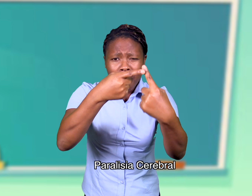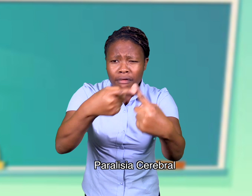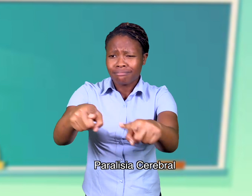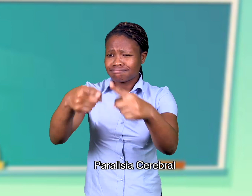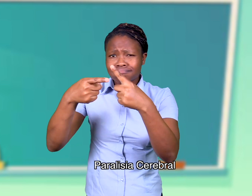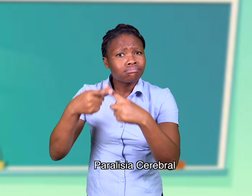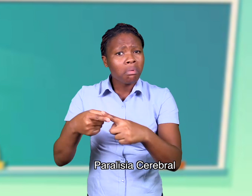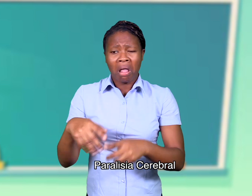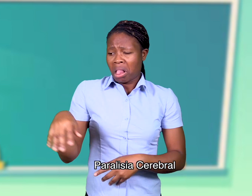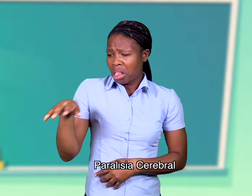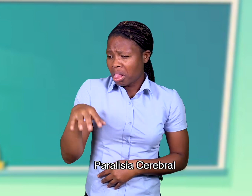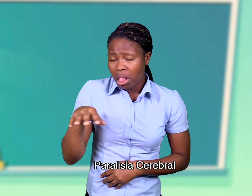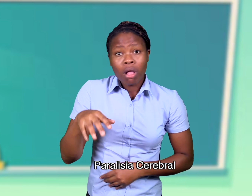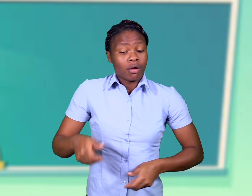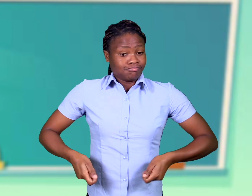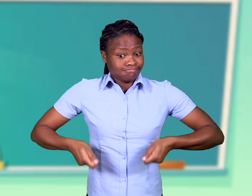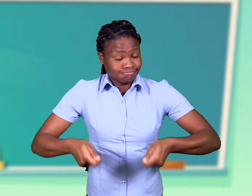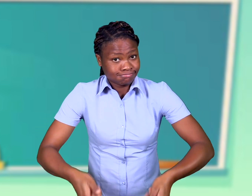Paralisia cerebral,